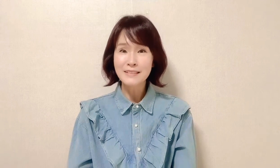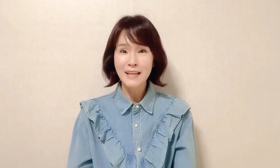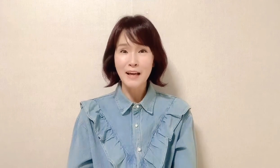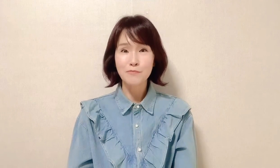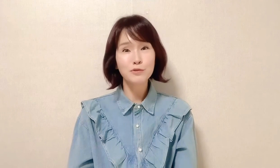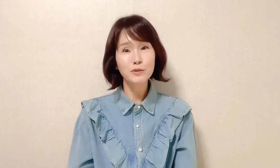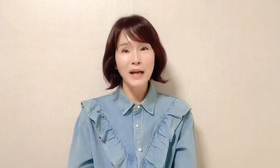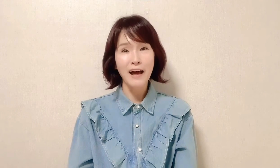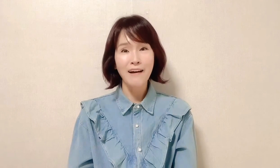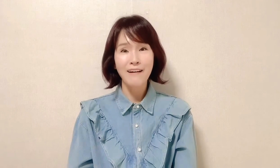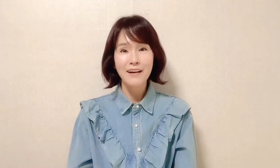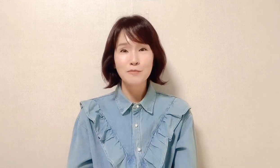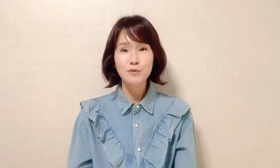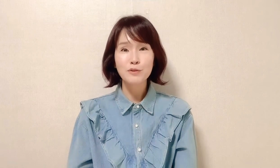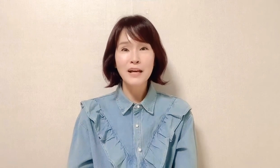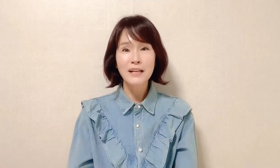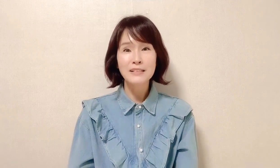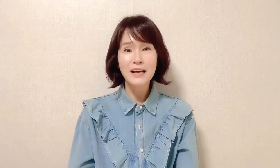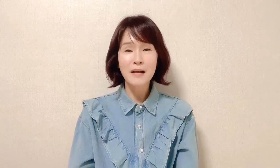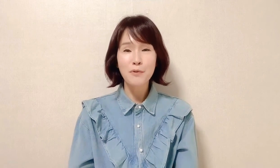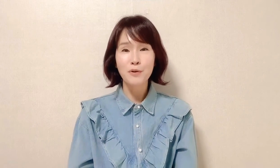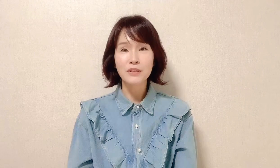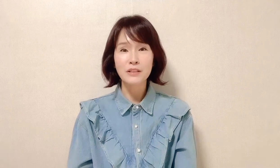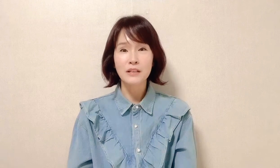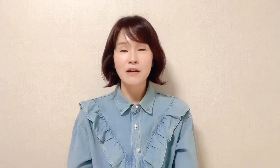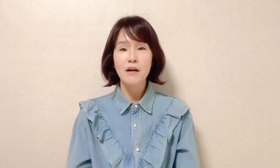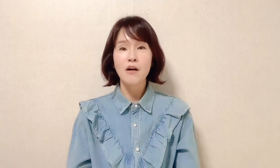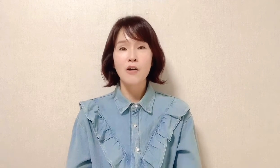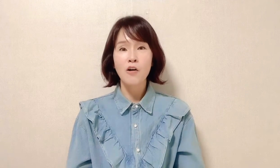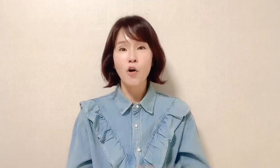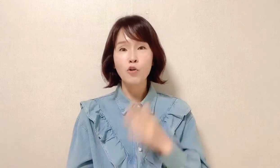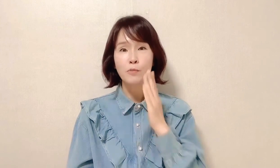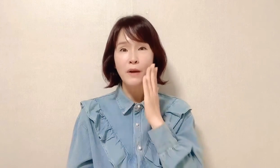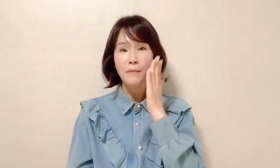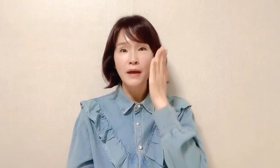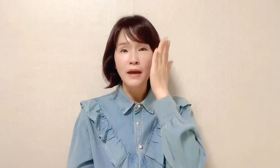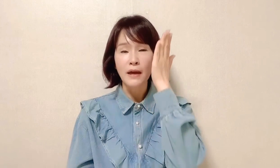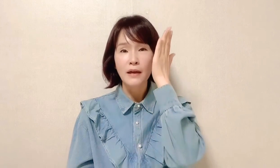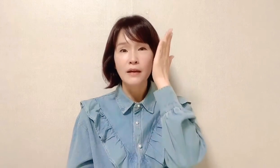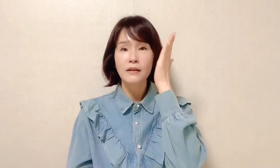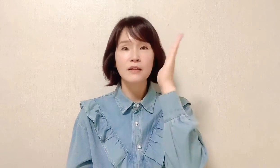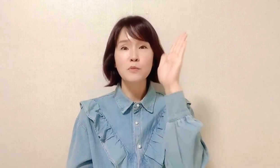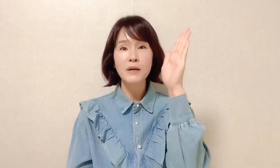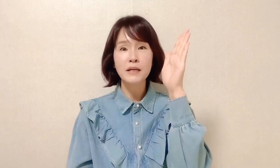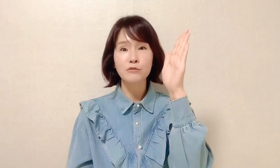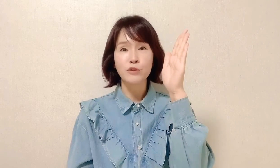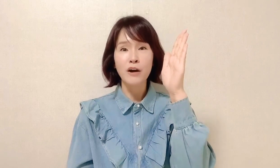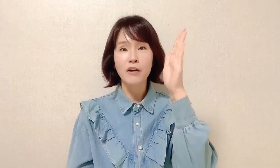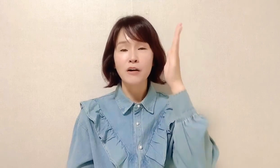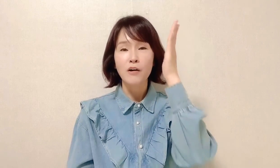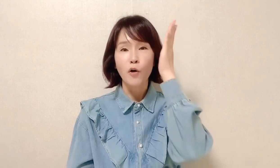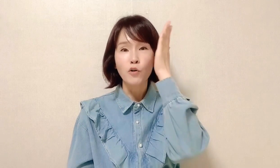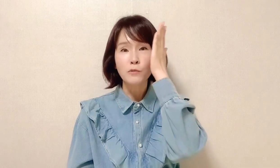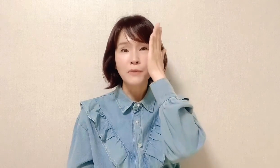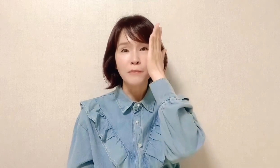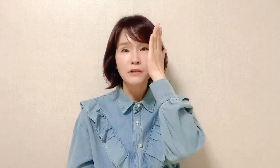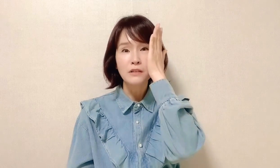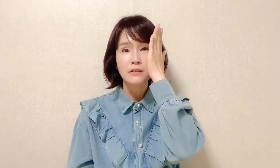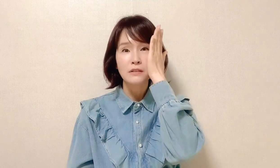하늘색, 푸르다. 푸르다라는 색깔 표현은 얼굴 뺨에 손바닥으로요. 얼굴 뺨을